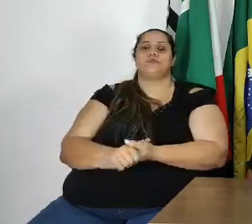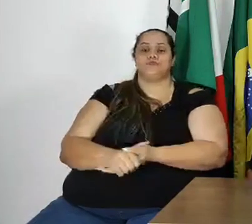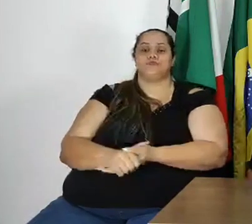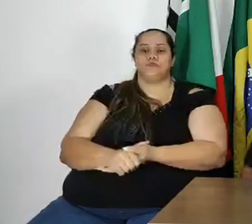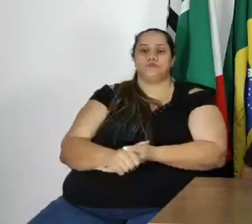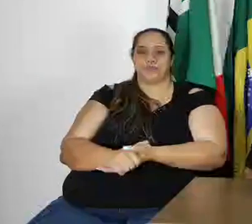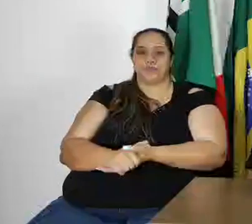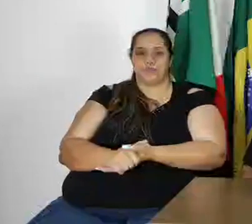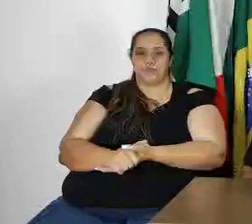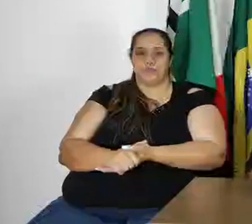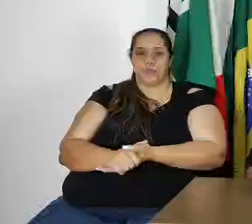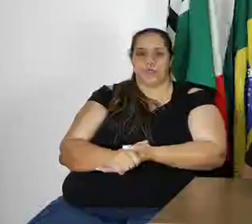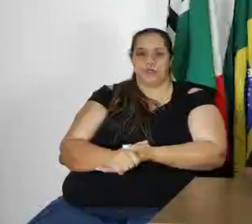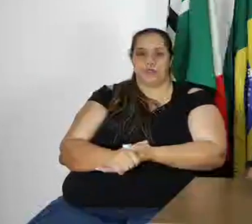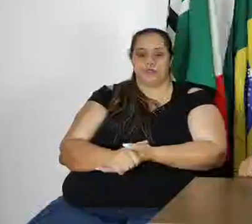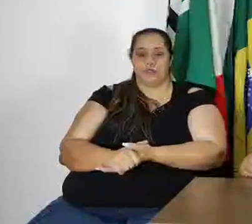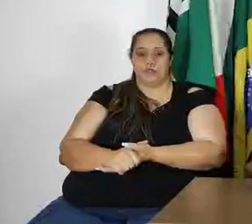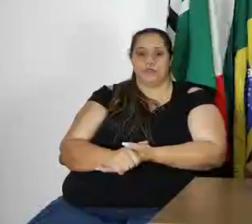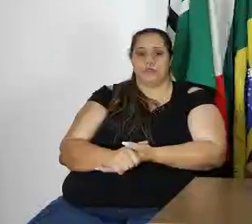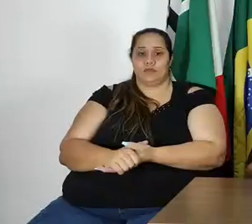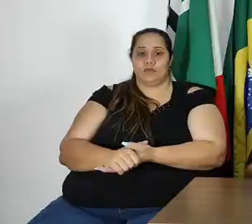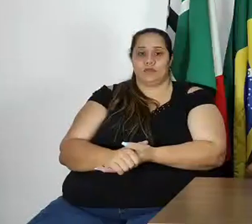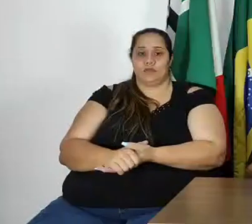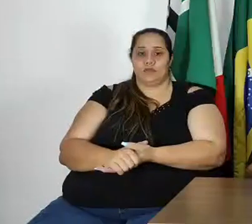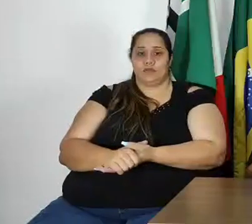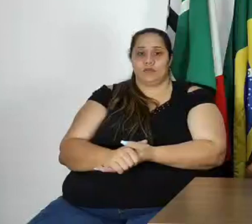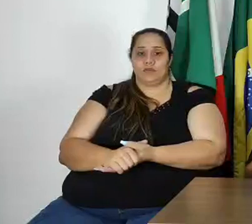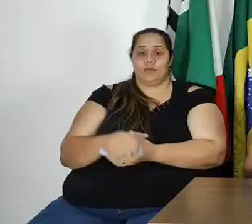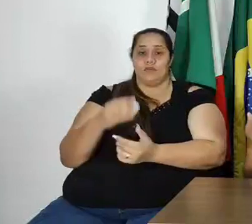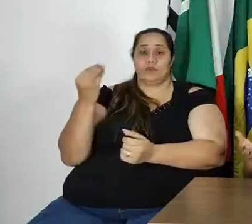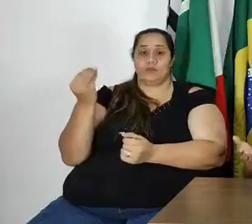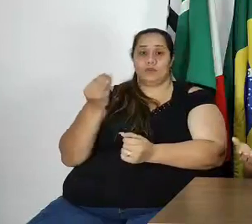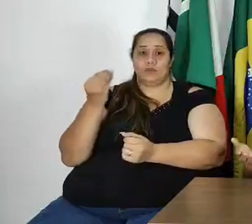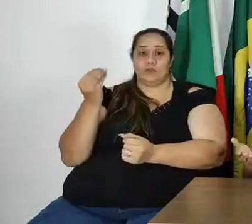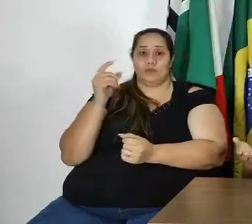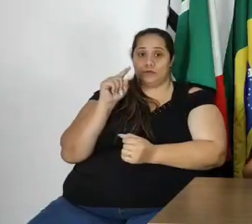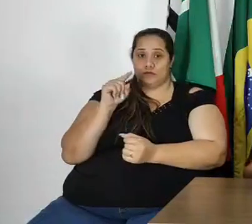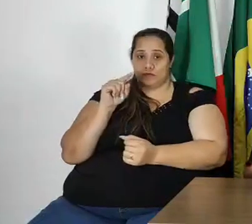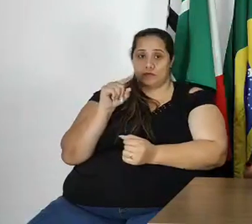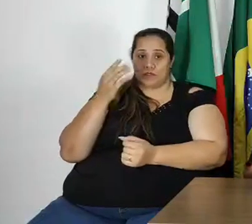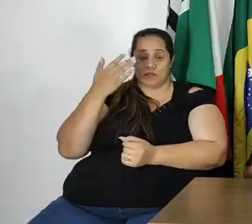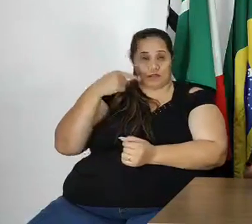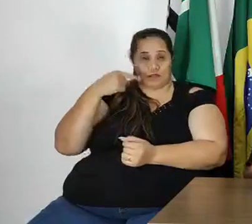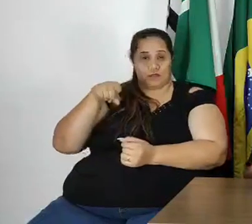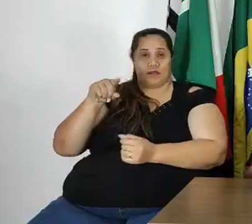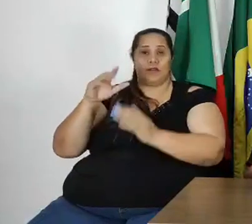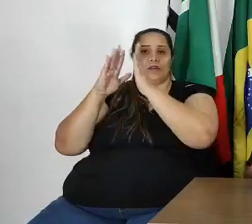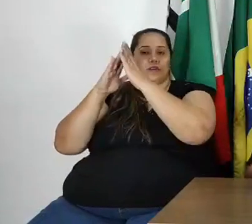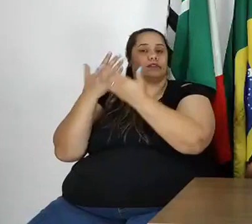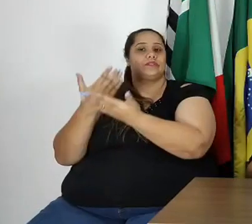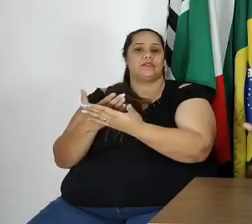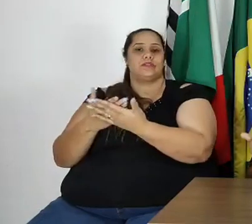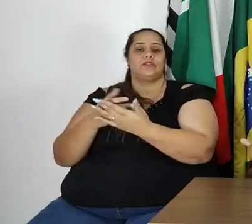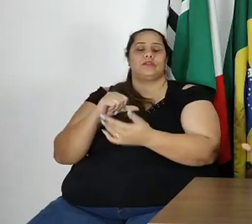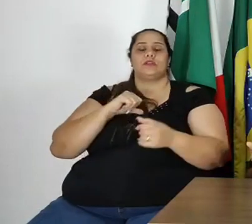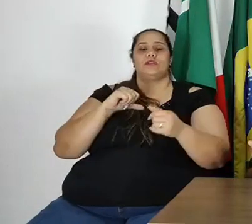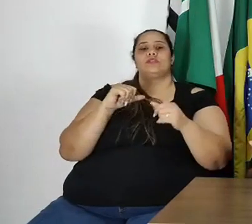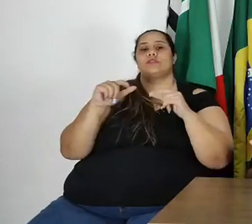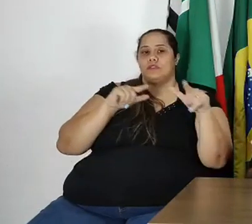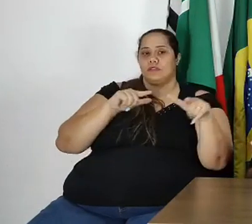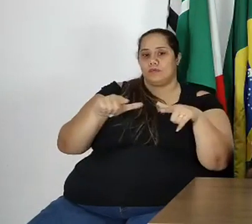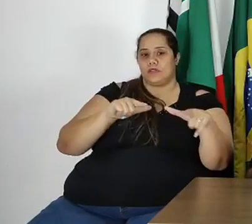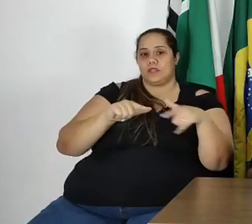falam. E quando você vai em escolas, eu já trabalhei em escola, fiquei 6